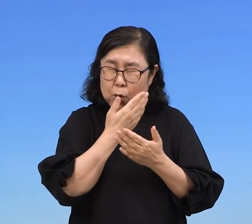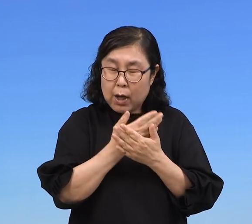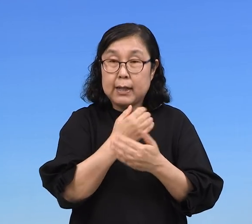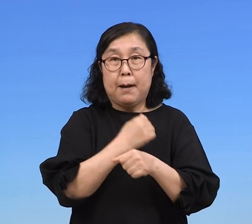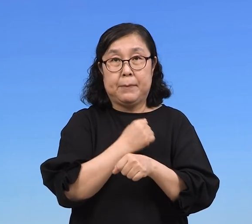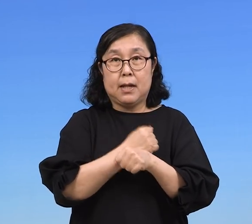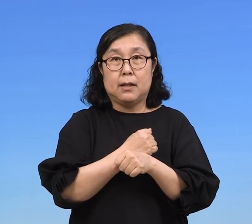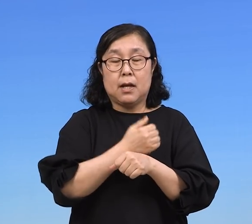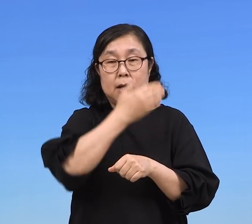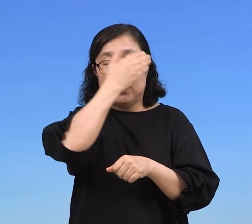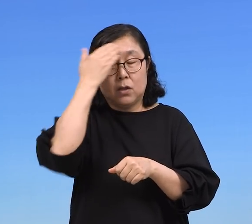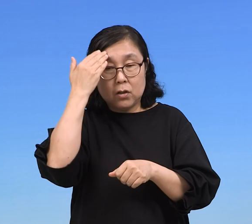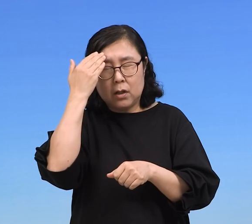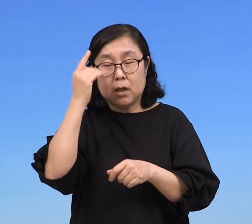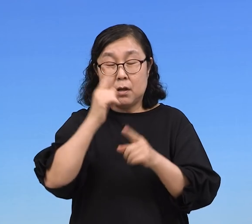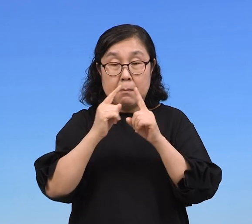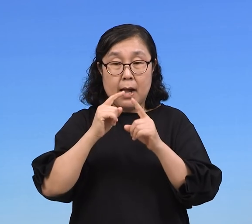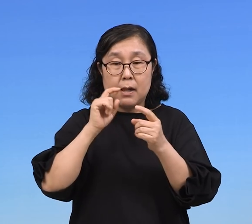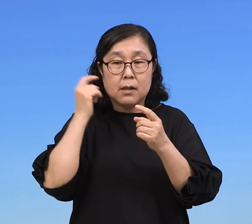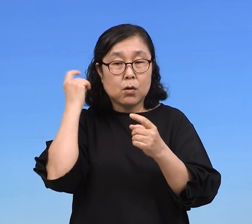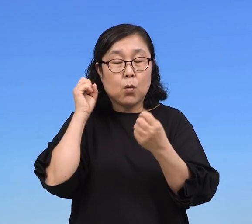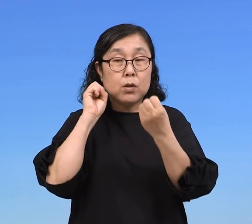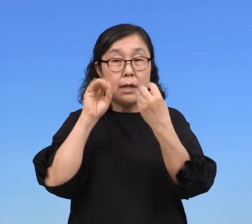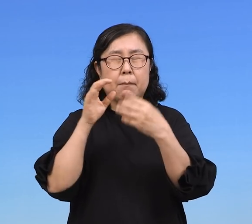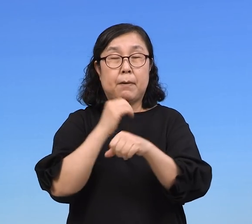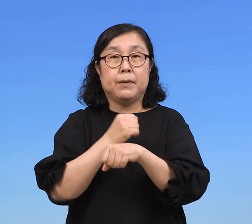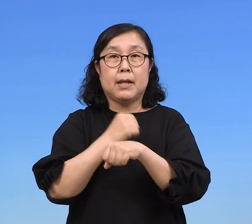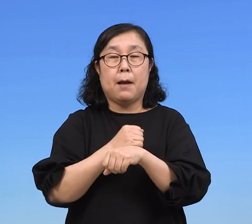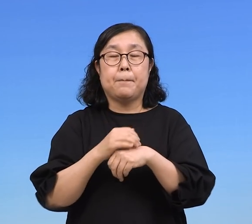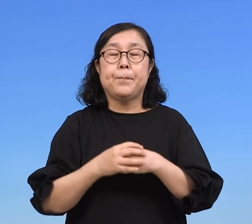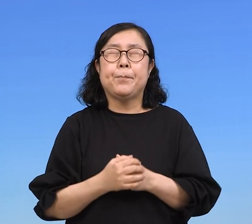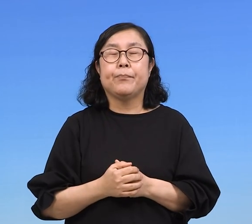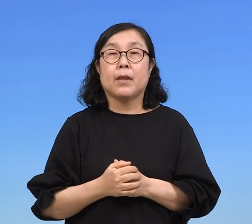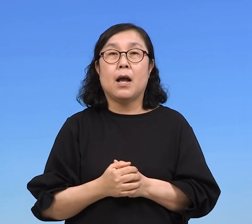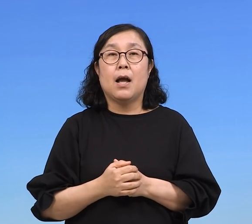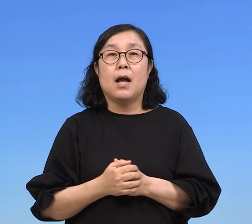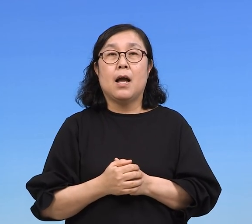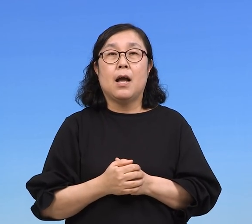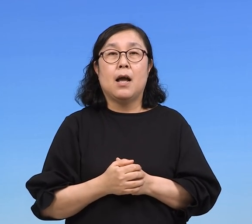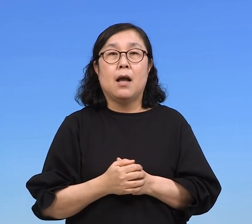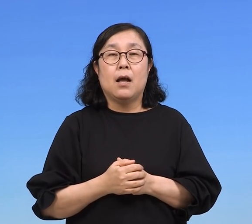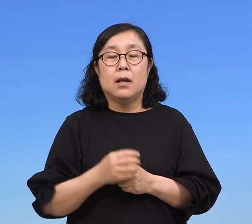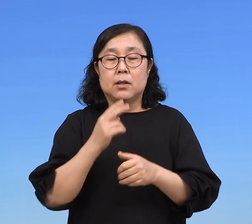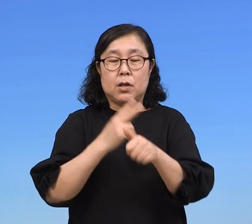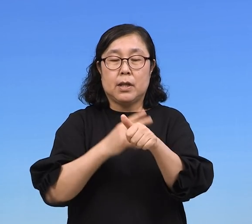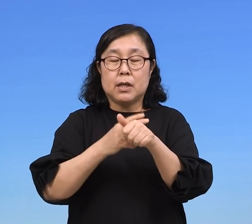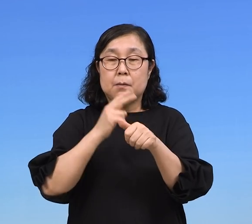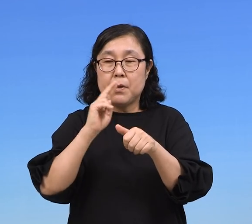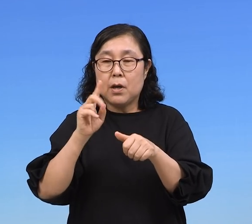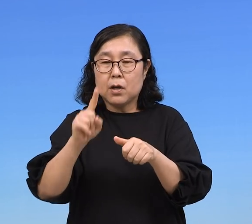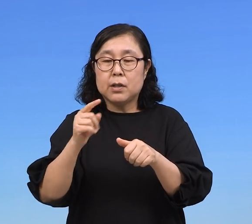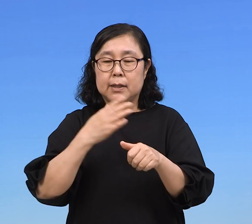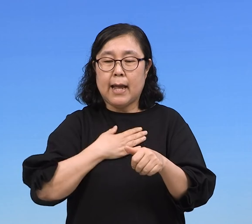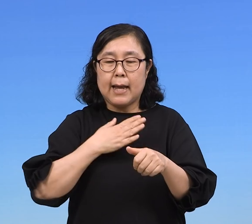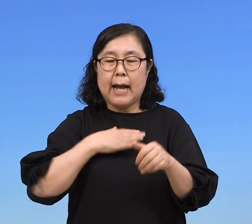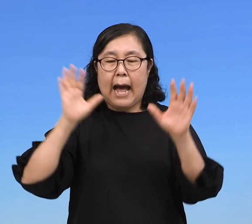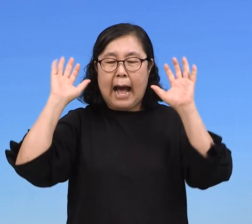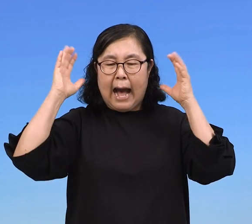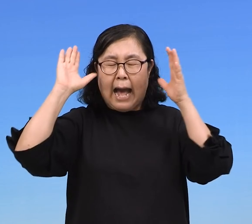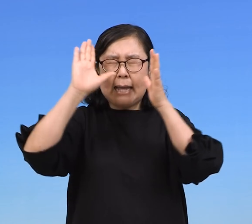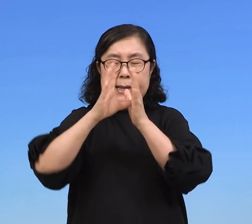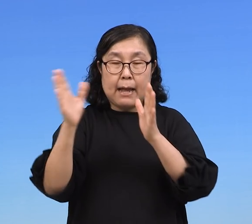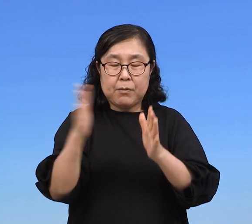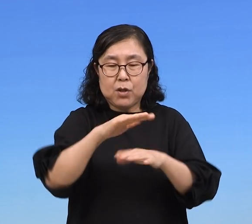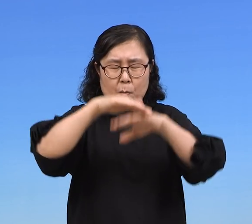중요하다 그랬더니 이 청년이 그 말을 받아가지고 냅딱 하는 말이 뭐냐? 마가복음 10장 20절 그가 여짜오되 선생님이여 이것은